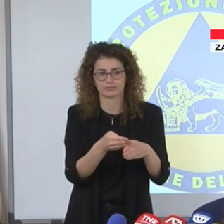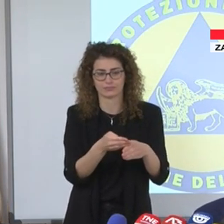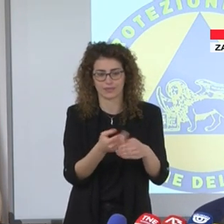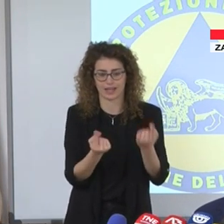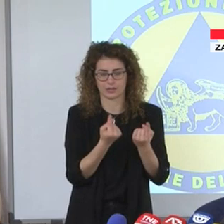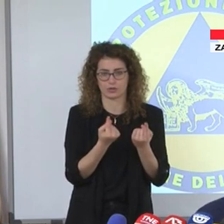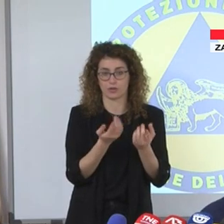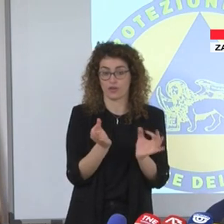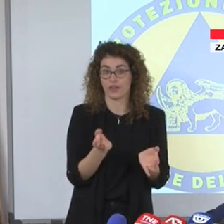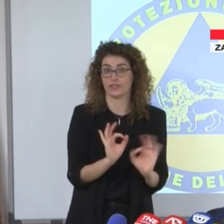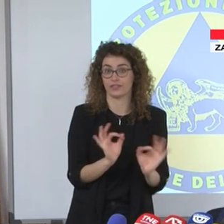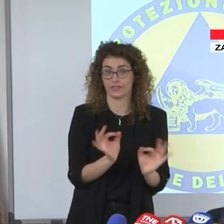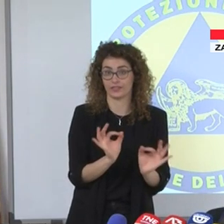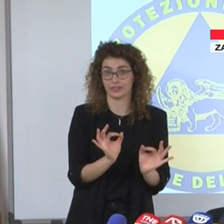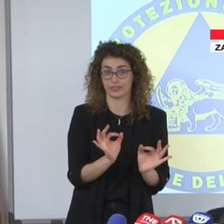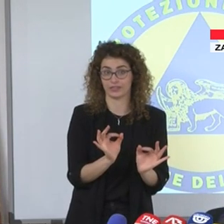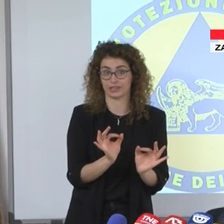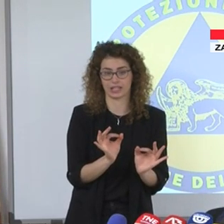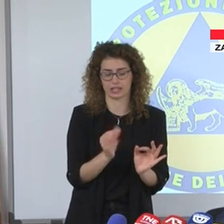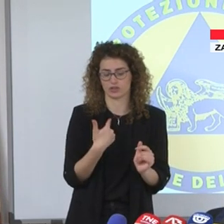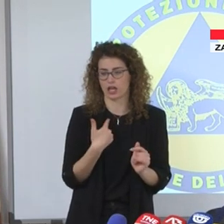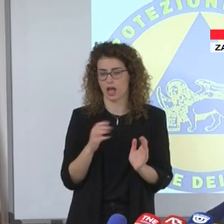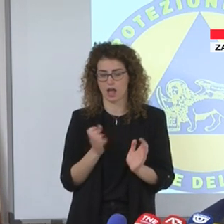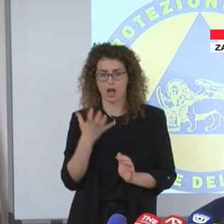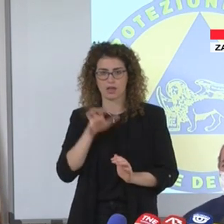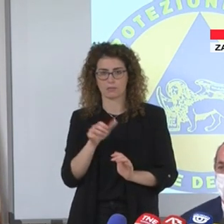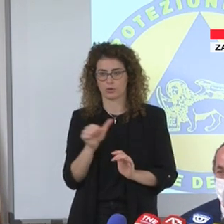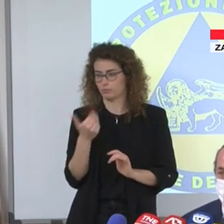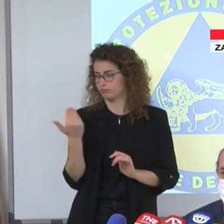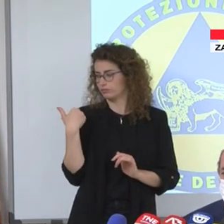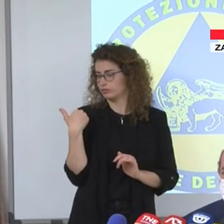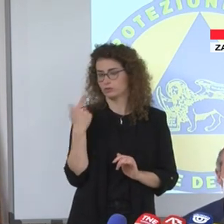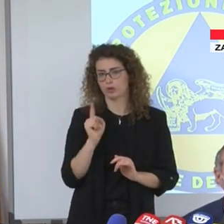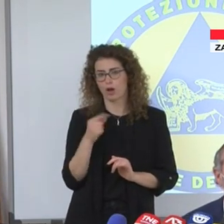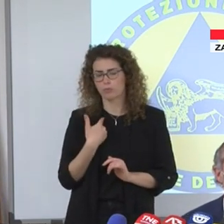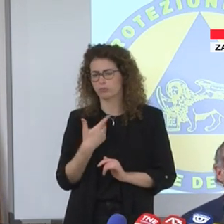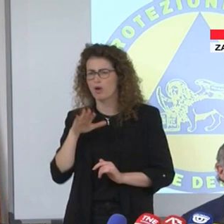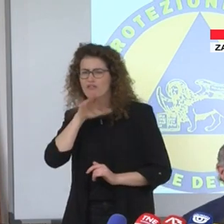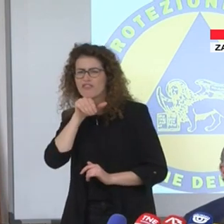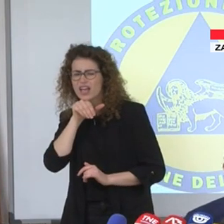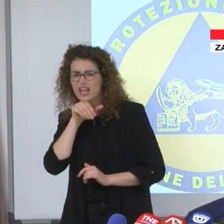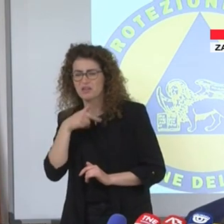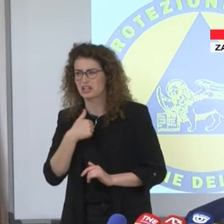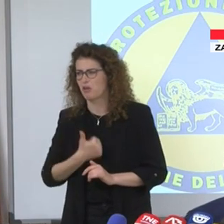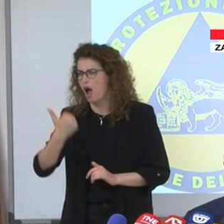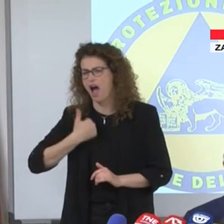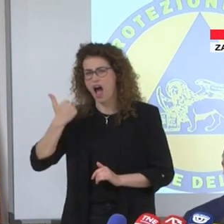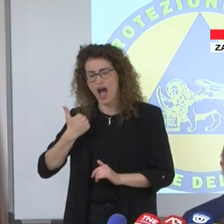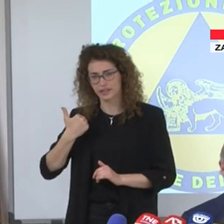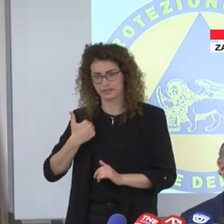vorrei sottolinearlo. Non è un post che si è generato il giorno prima. È una roba che non si trova neanche più. Forse di qualche anno